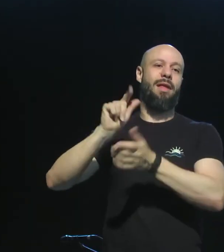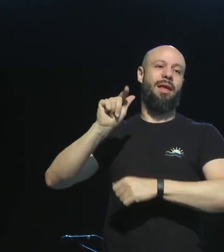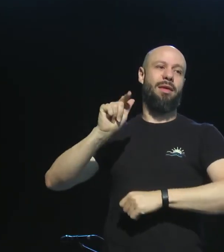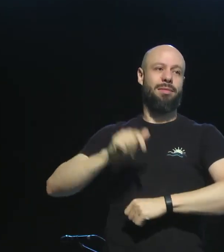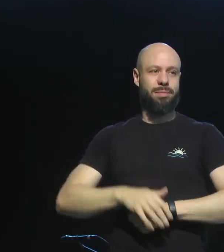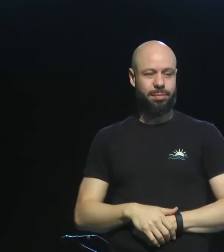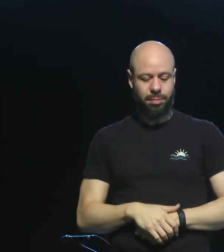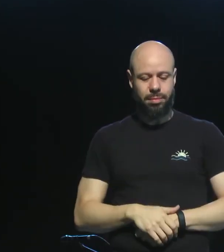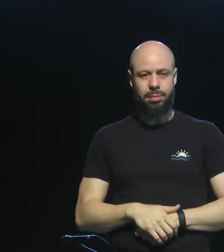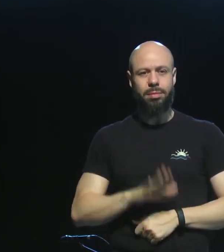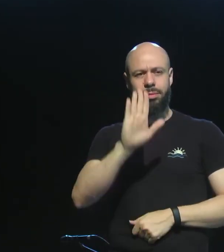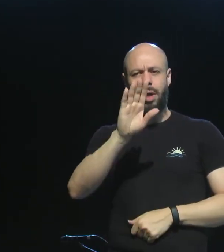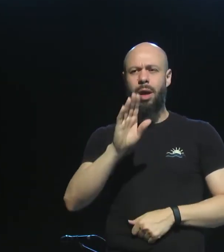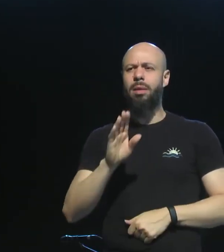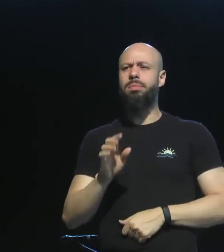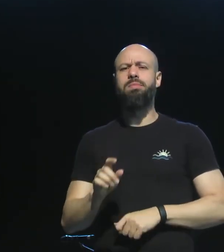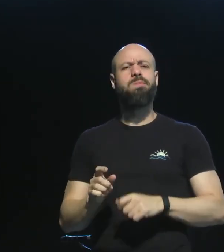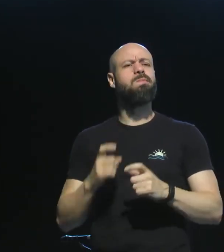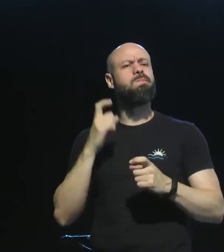qual é o problema?